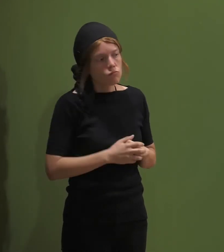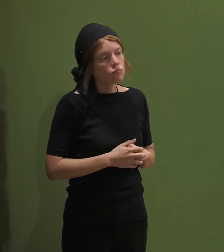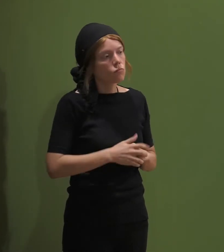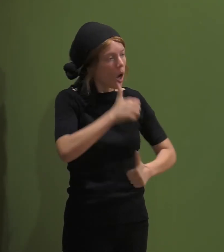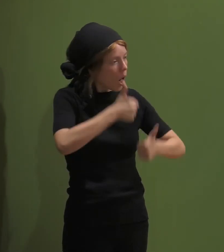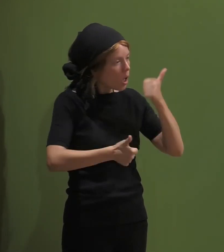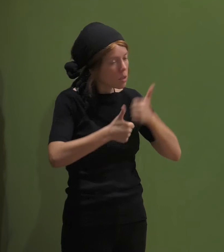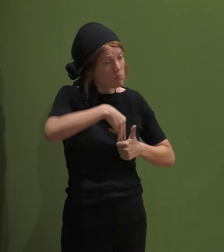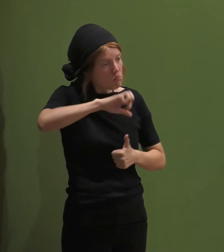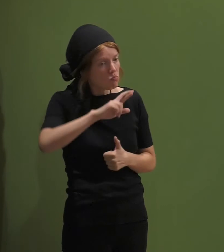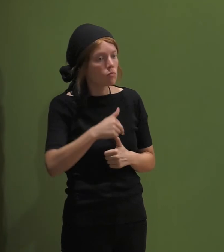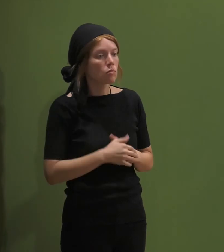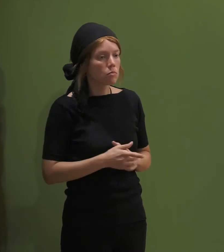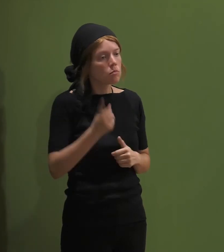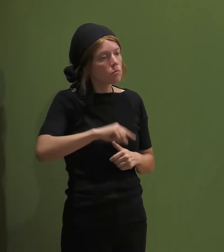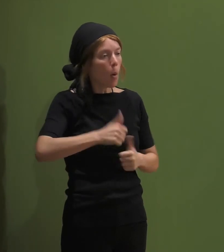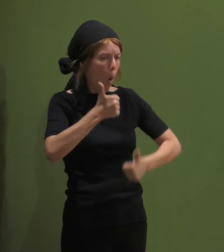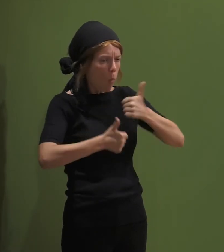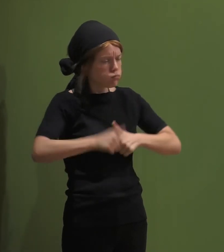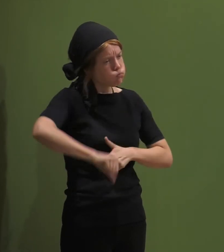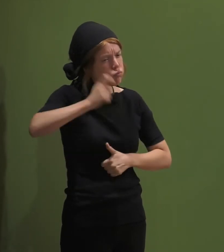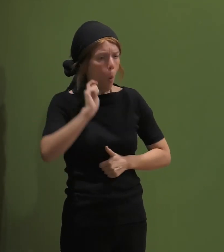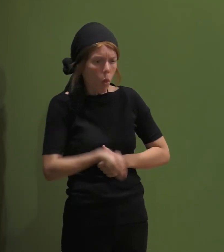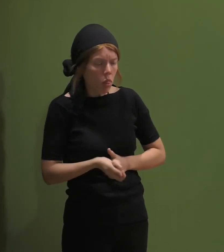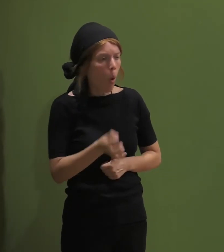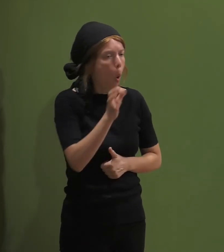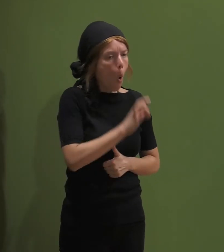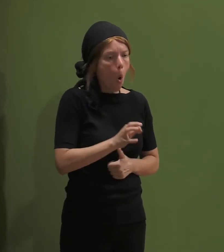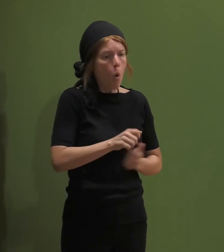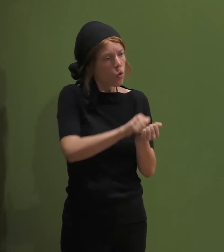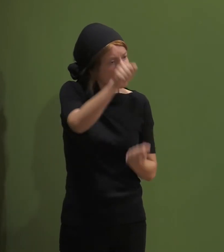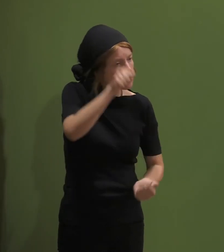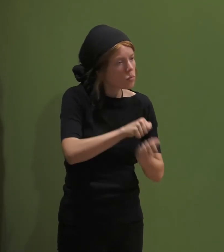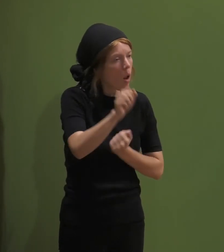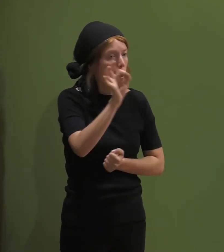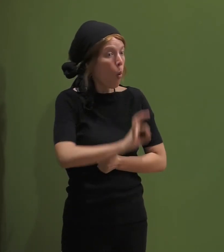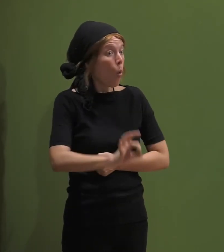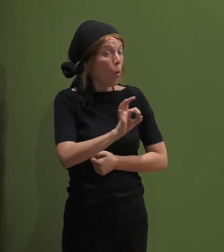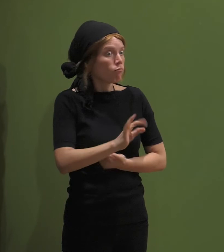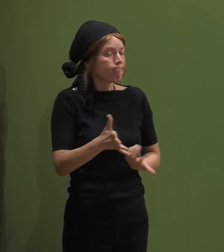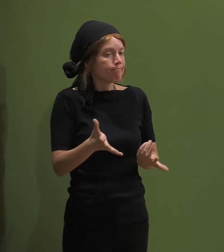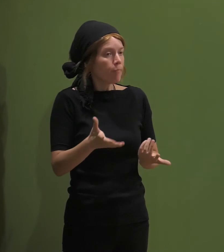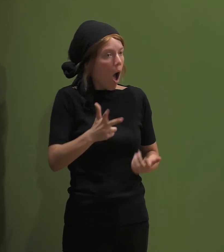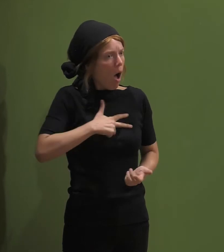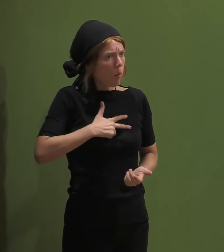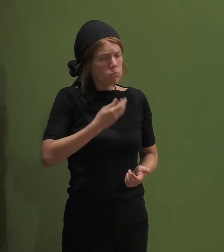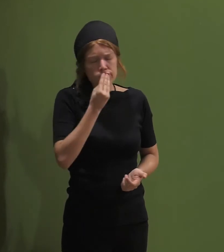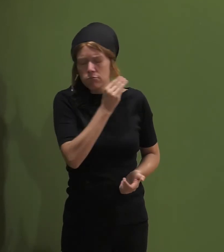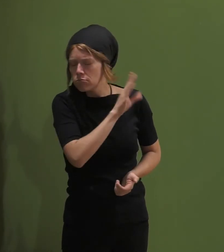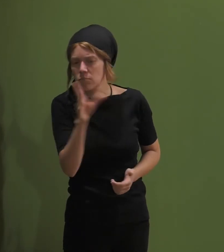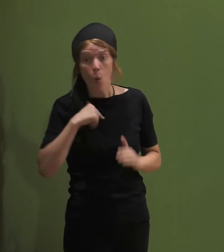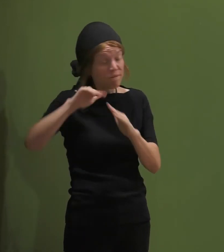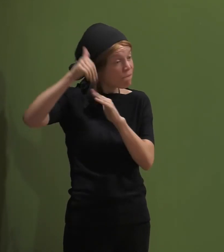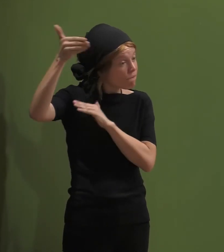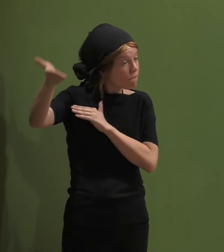los exámenes del MIR, aprueban oposiciones de jueces o de notarios o son excelentes y extraordinarios abogados. Si uno sale de